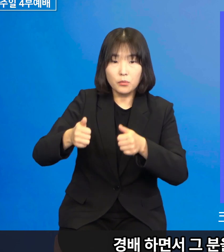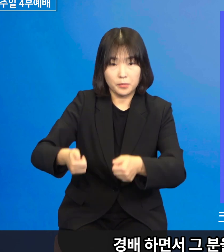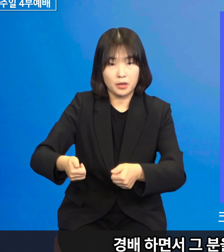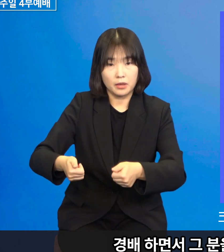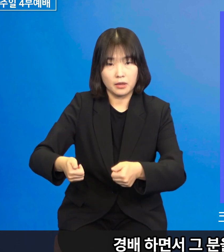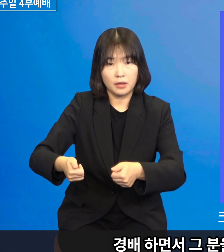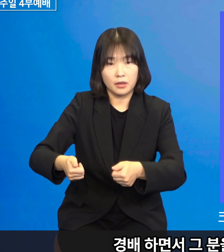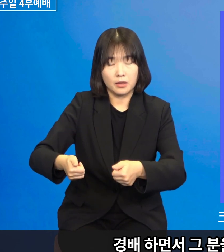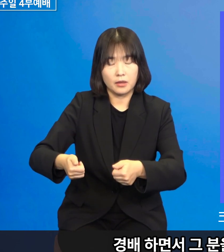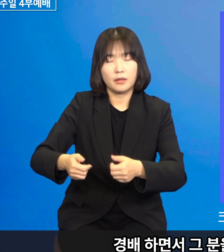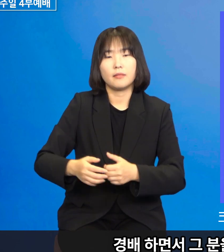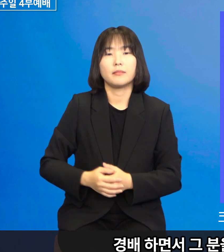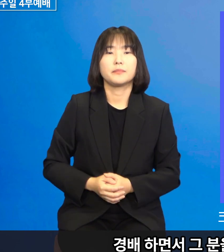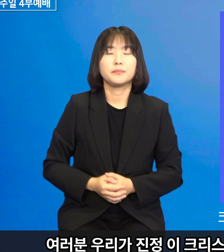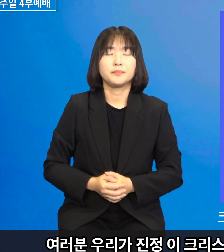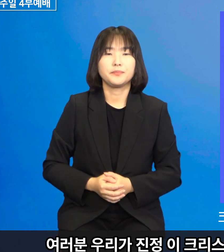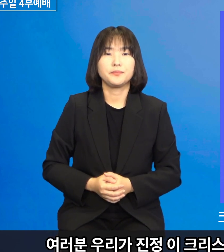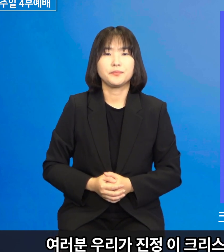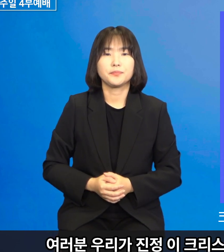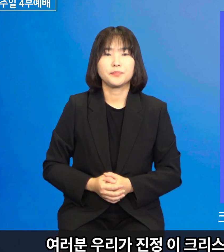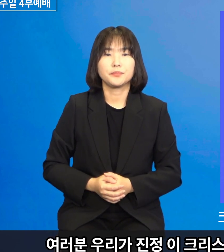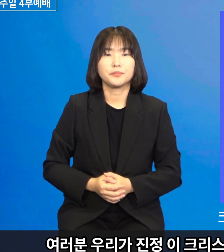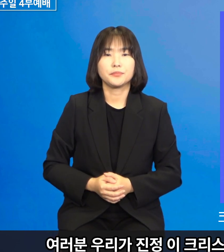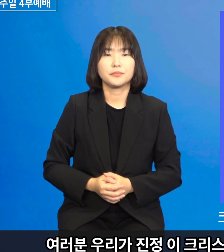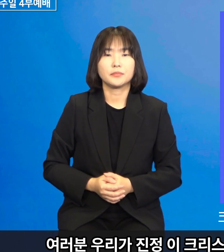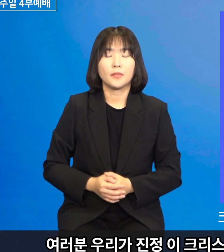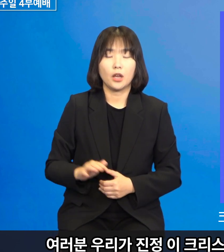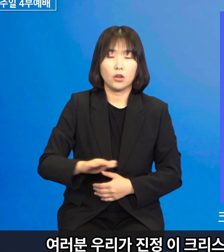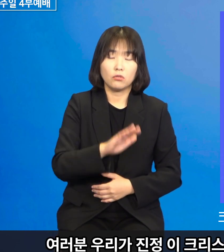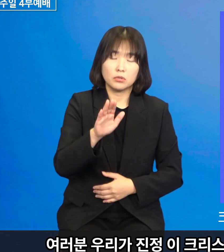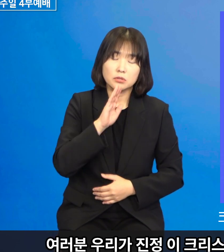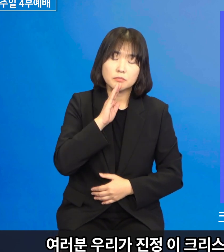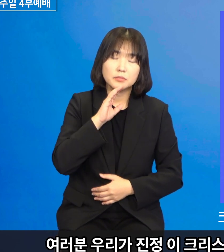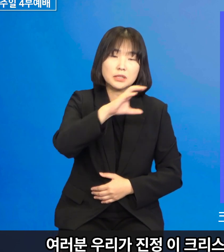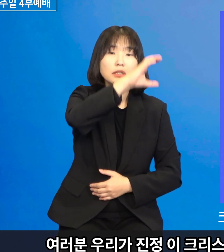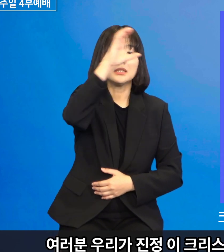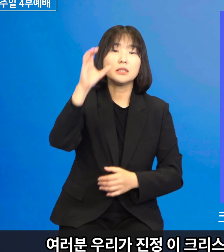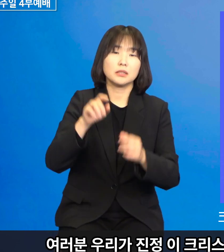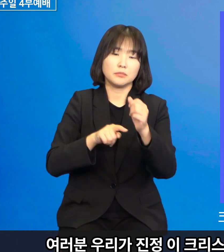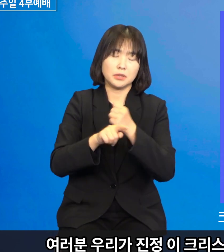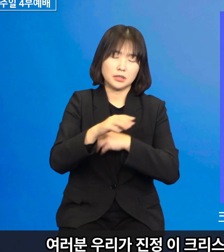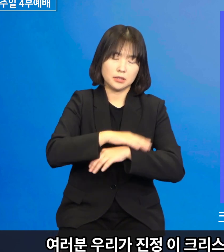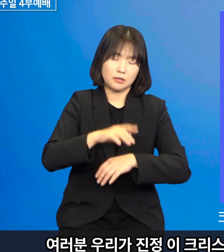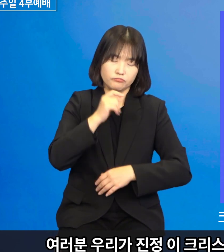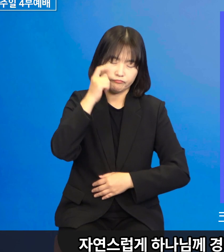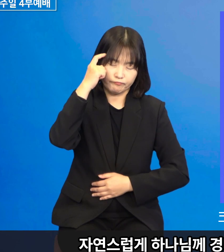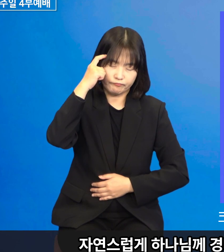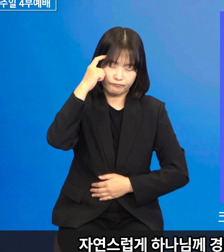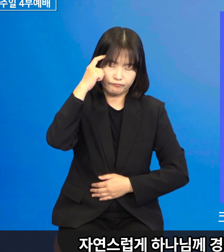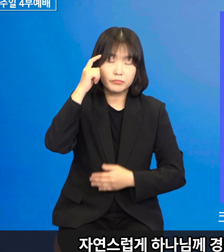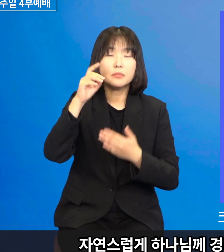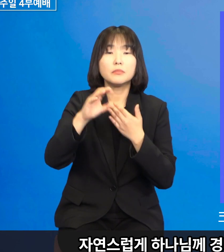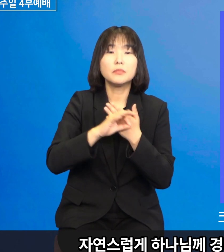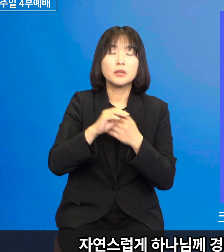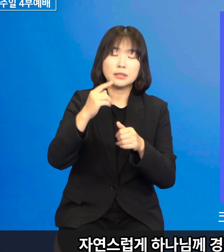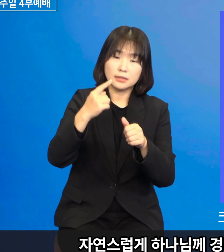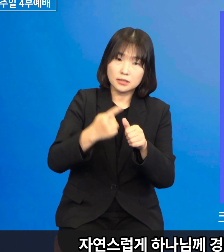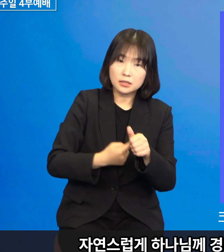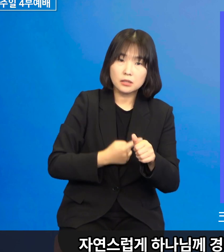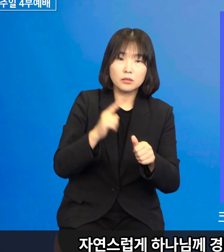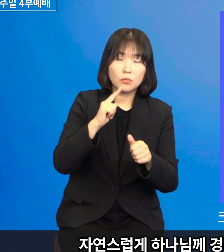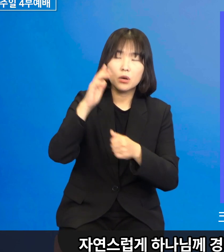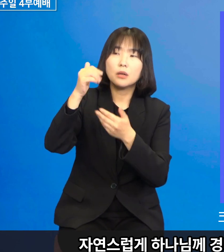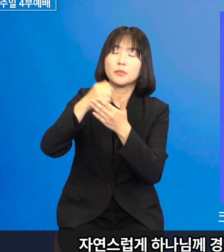경배하면서 그분을 높여드리는 것이죠. 여러분, 우리가 진정 이 크리스마스의 의미를 잘 묵상하다 보면 자연스럽게